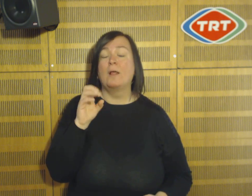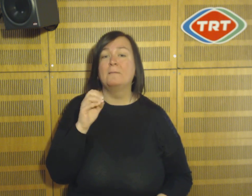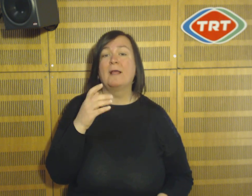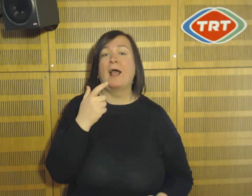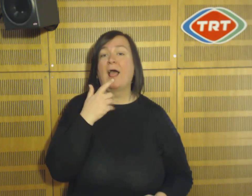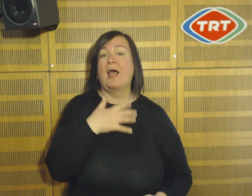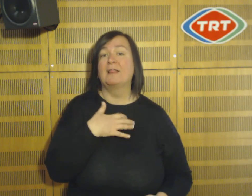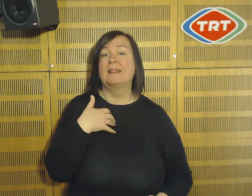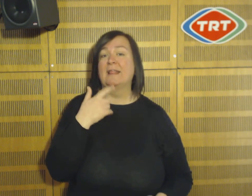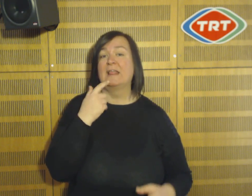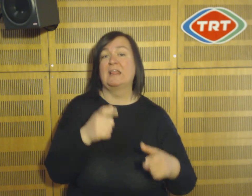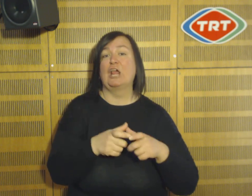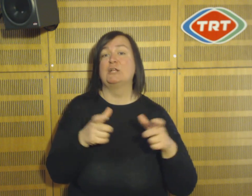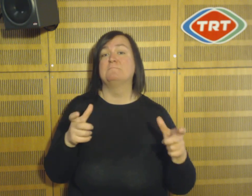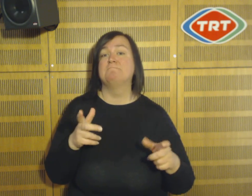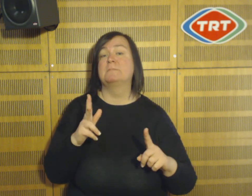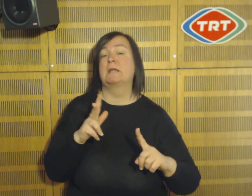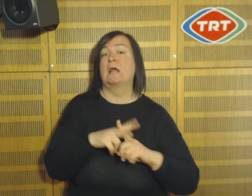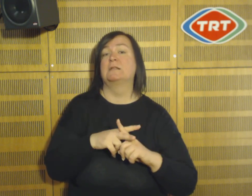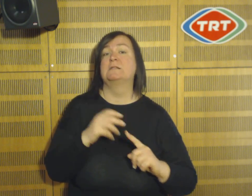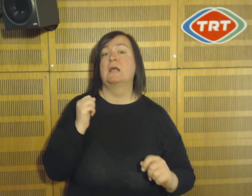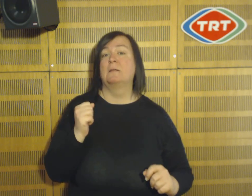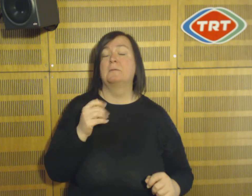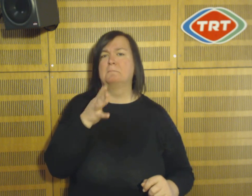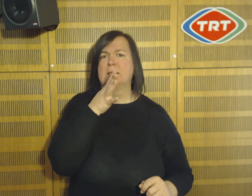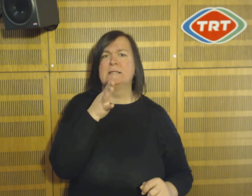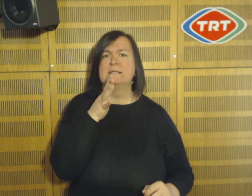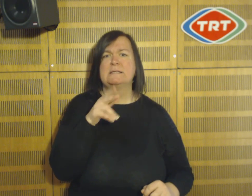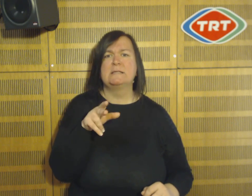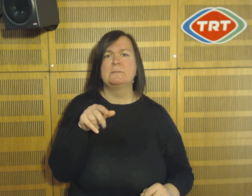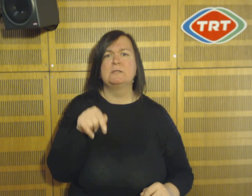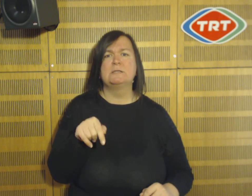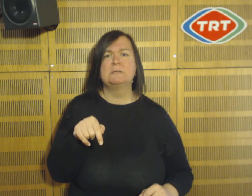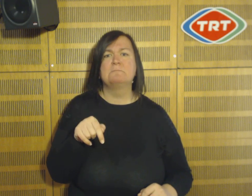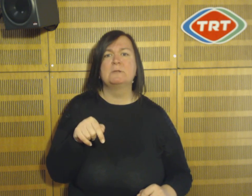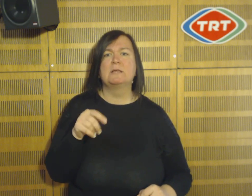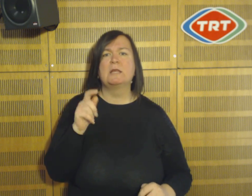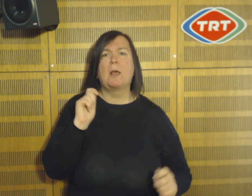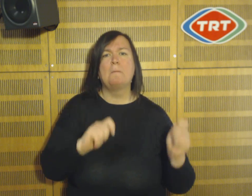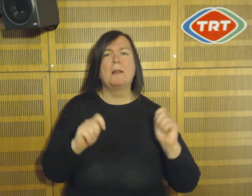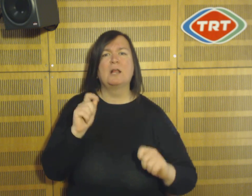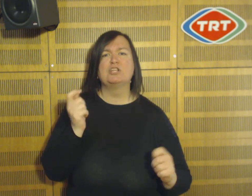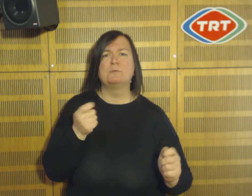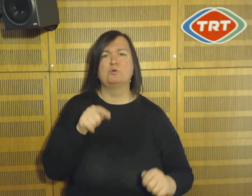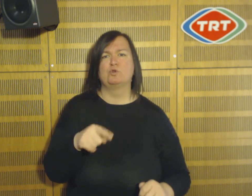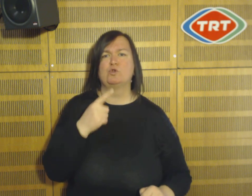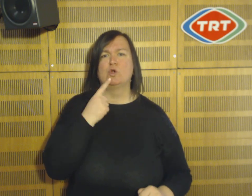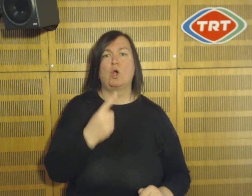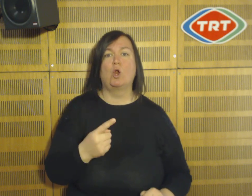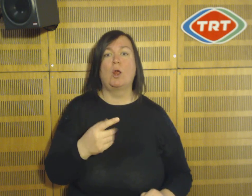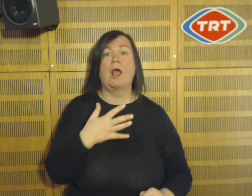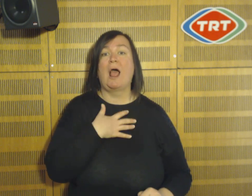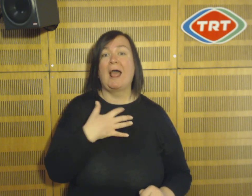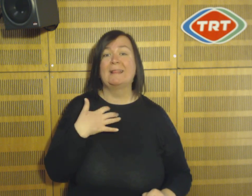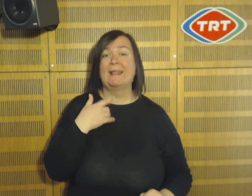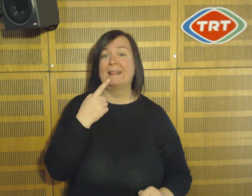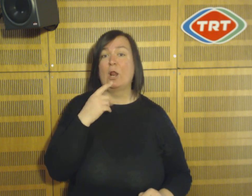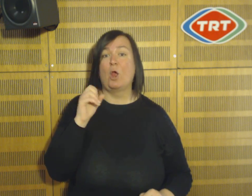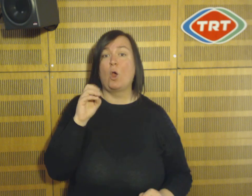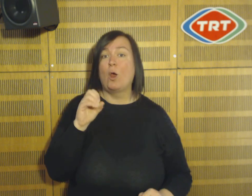gelişimine katkıda Katkı sağlamak bildiğiniz gibi aslında şu andaki yapılan çalışmalar şunu sö söylüyor ana dil Öğretim eşittir